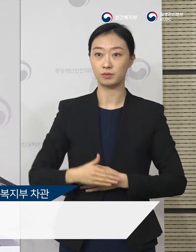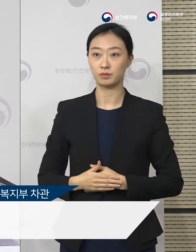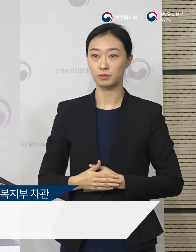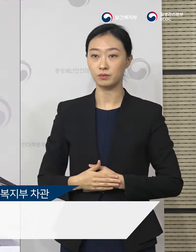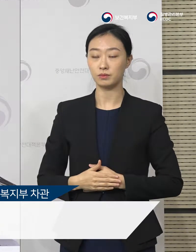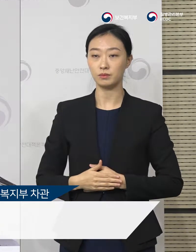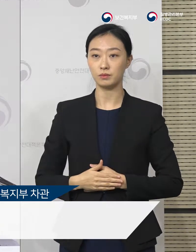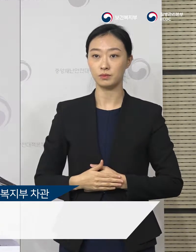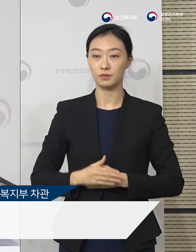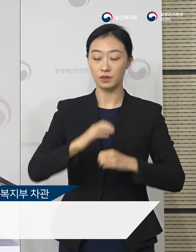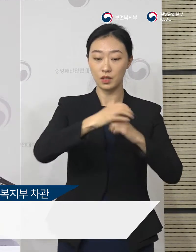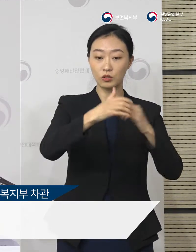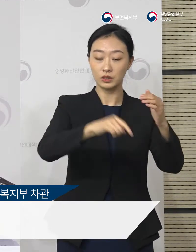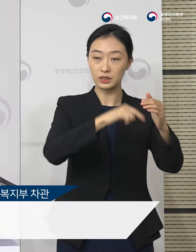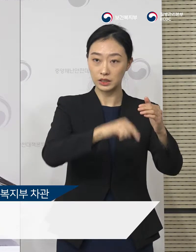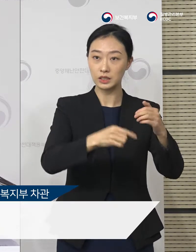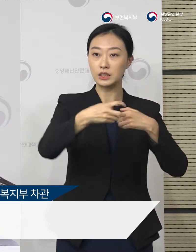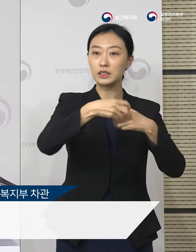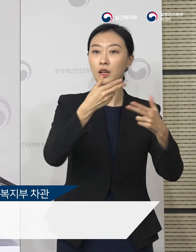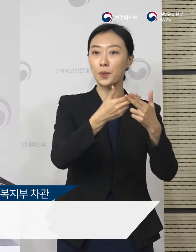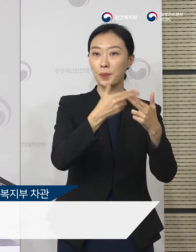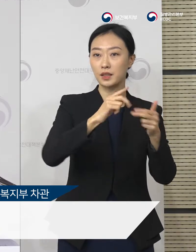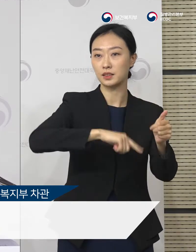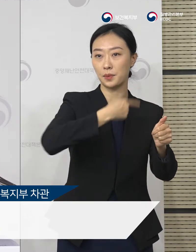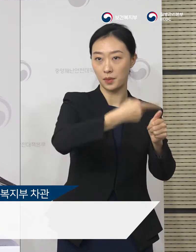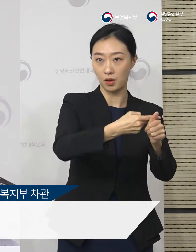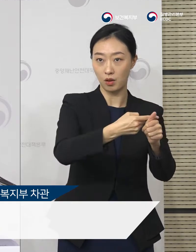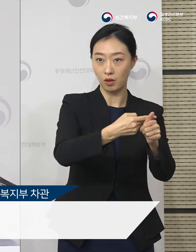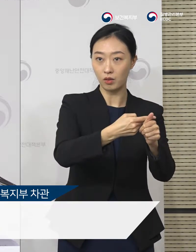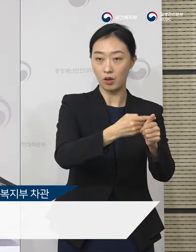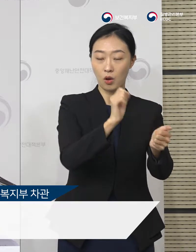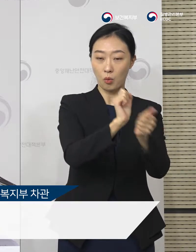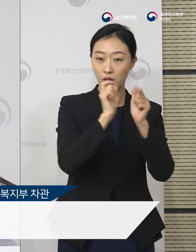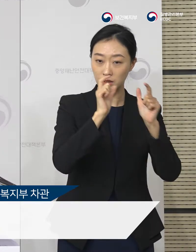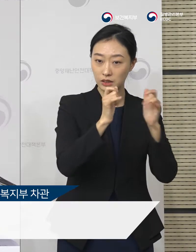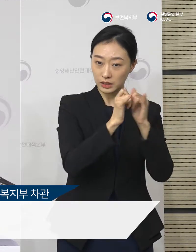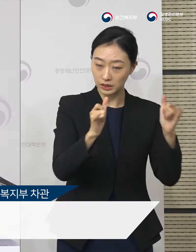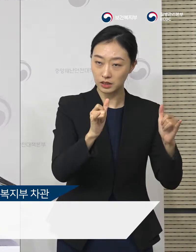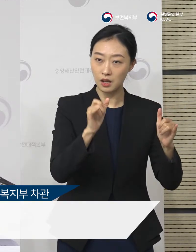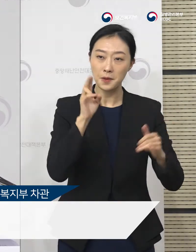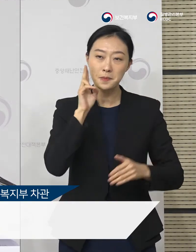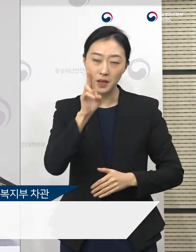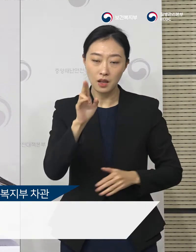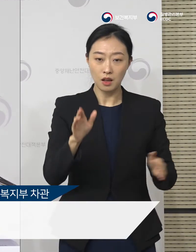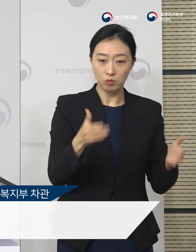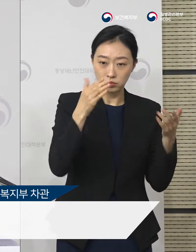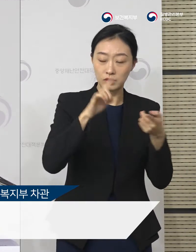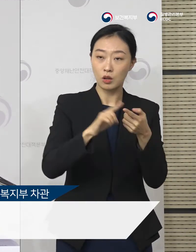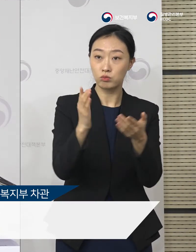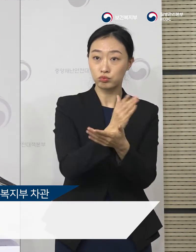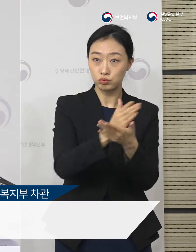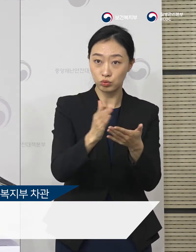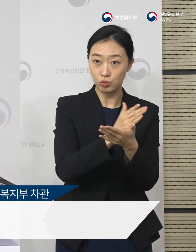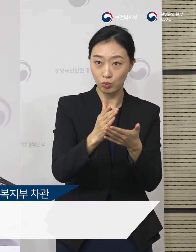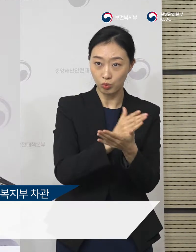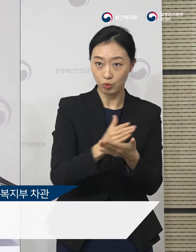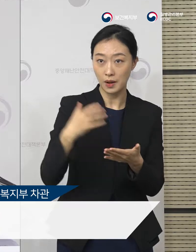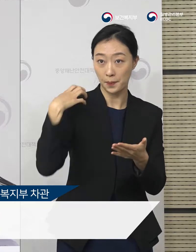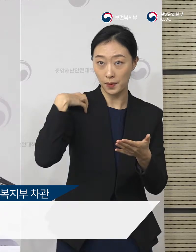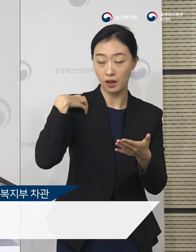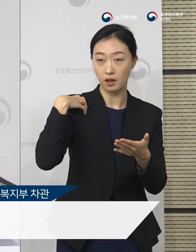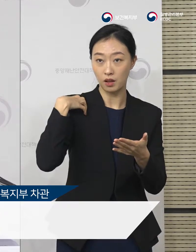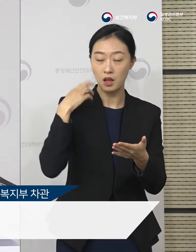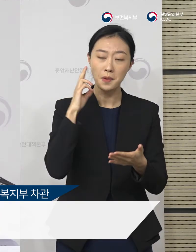대구에서는 대구시 의사회가 참여하여 확진 환자들에 대한 중증도 분류를 시행하고 중증